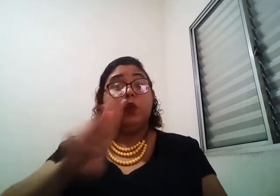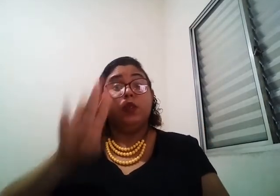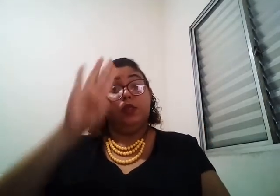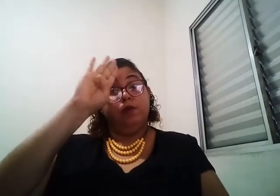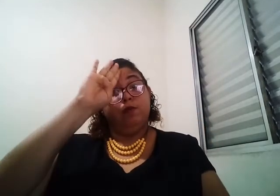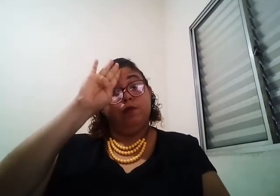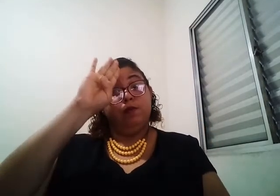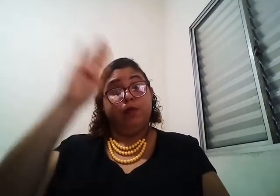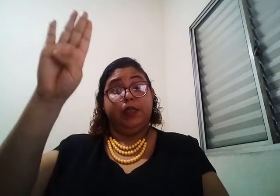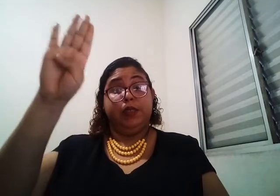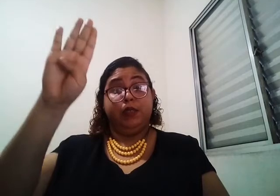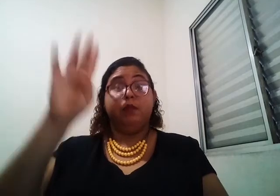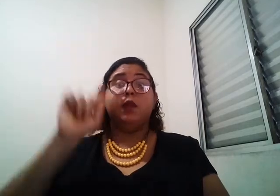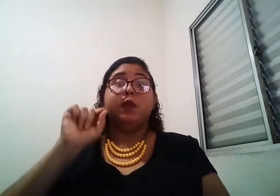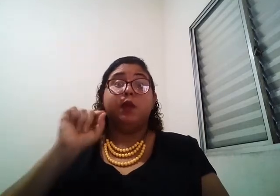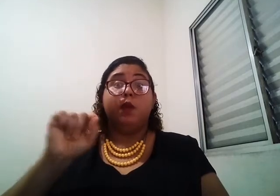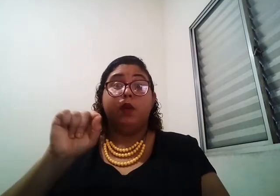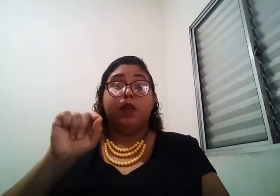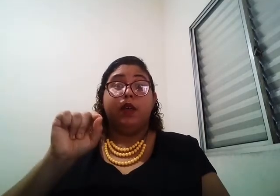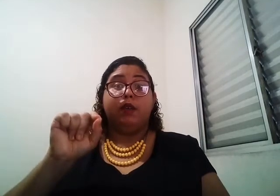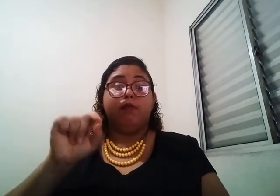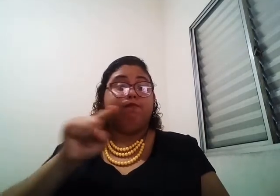a apontação.